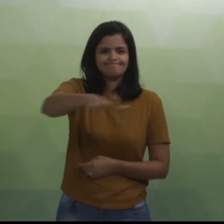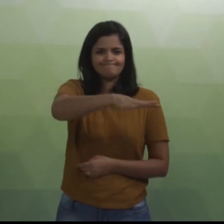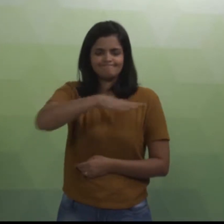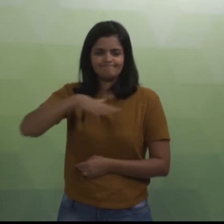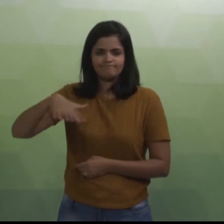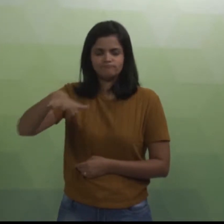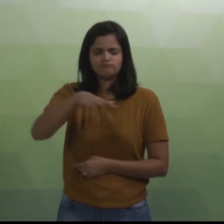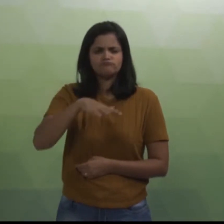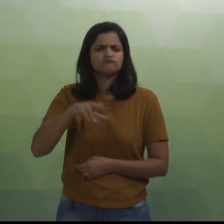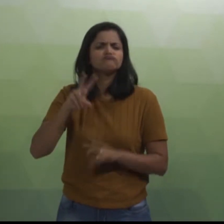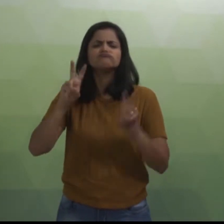espaciais.